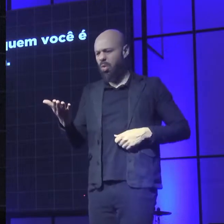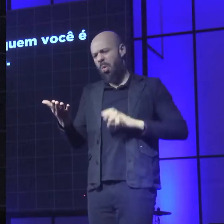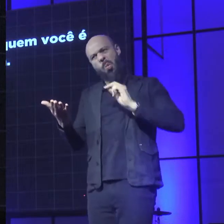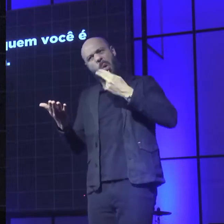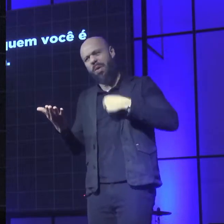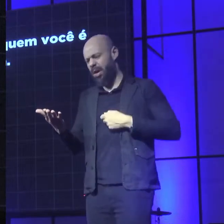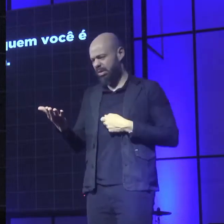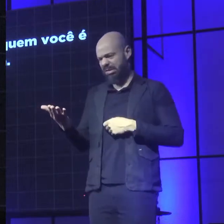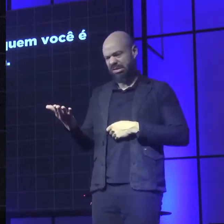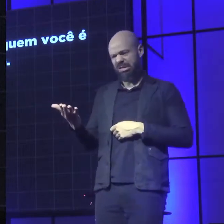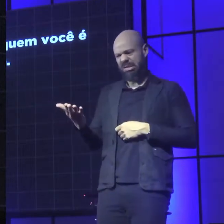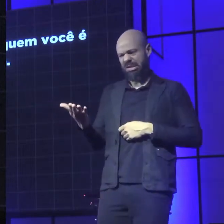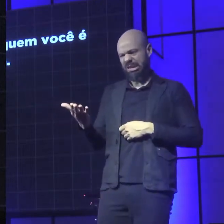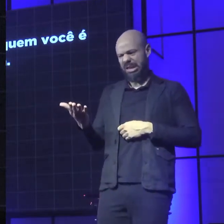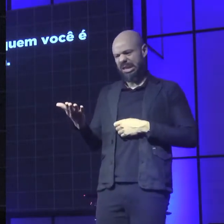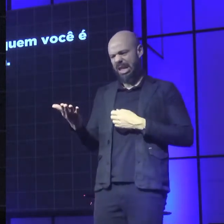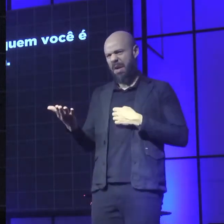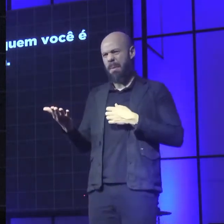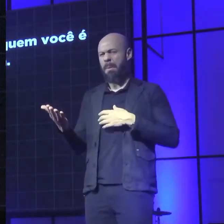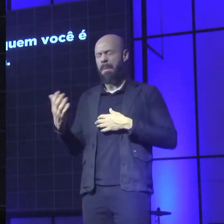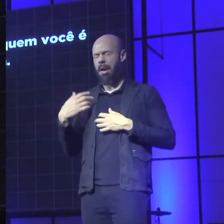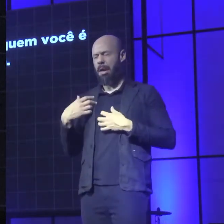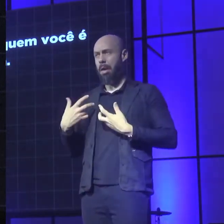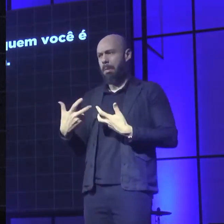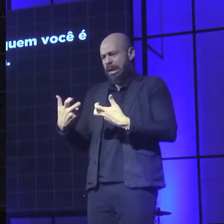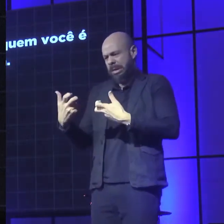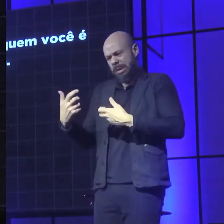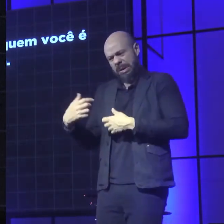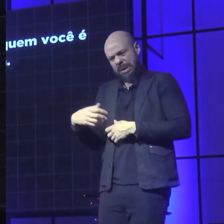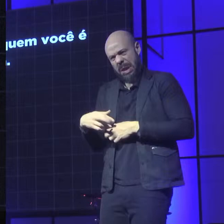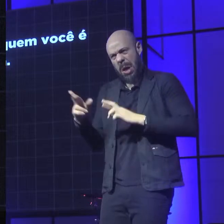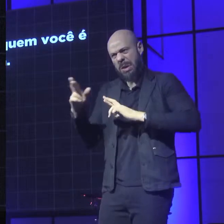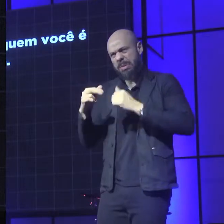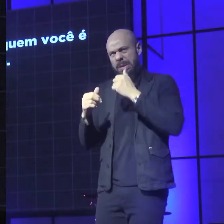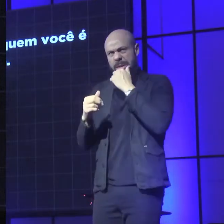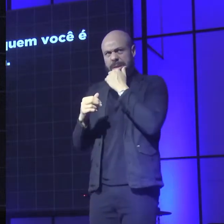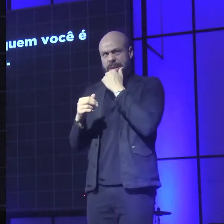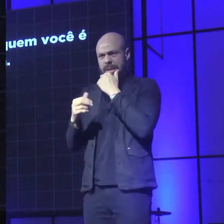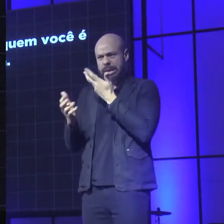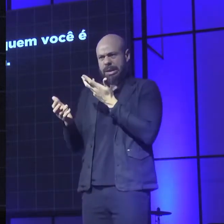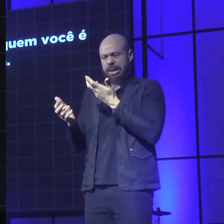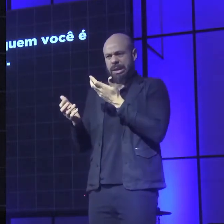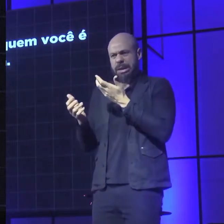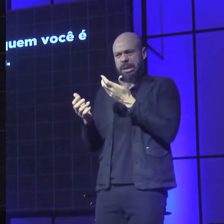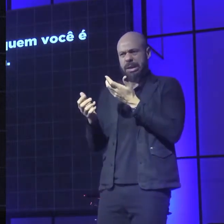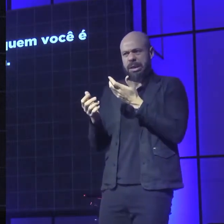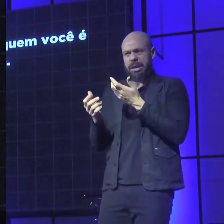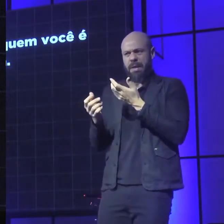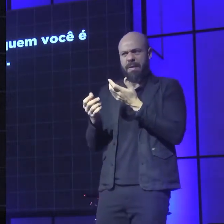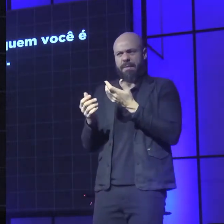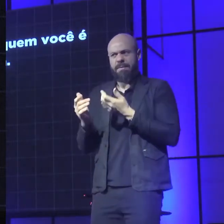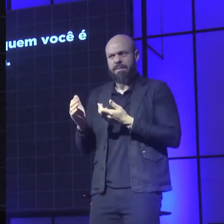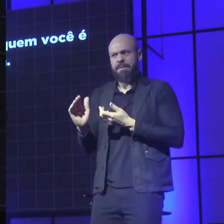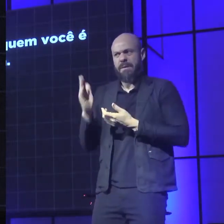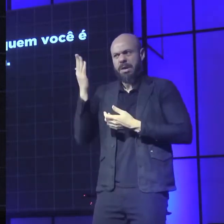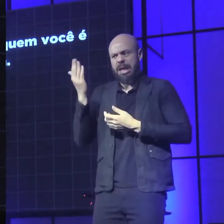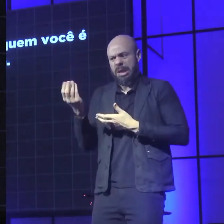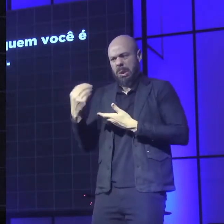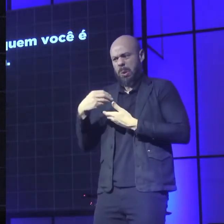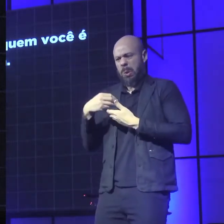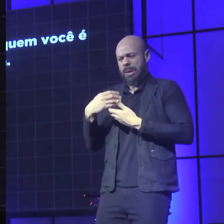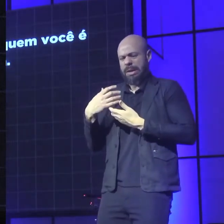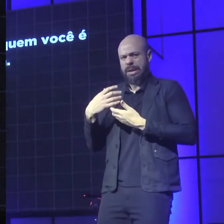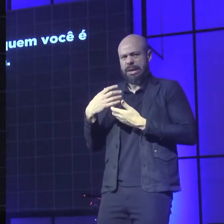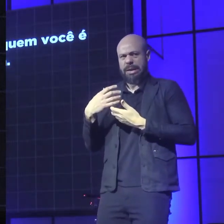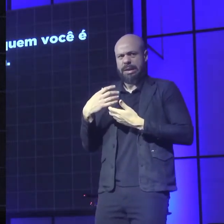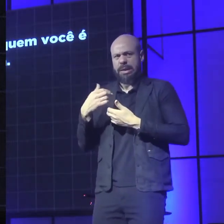do que você está vendo na sua vida, nos seus relacionamentos? Porque a verdade é que aquilo que